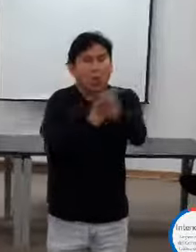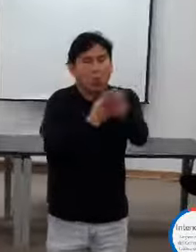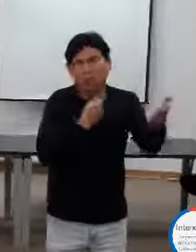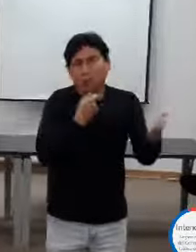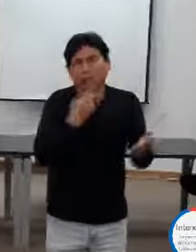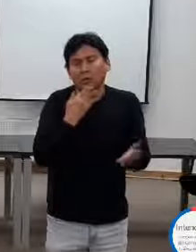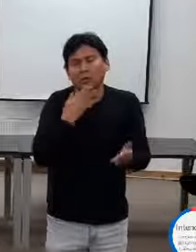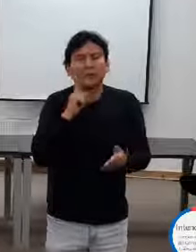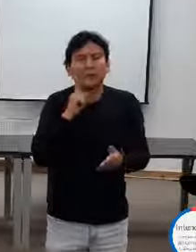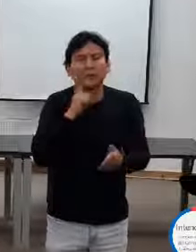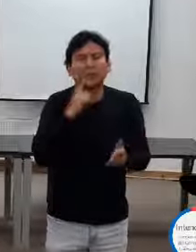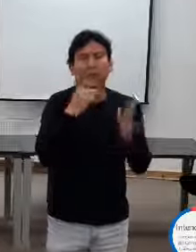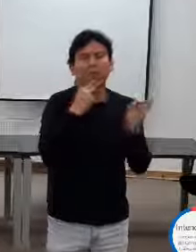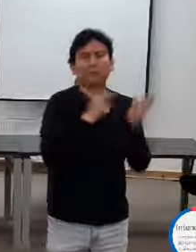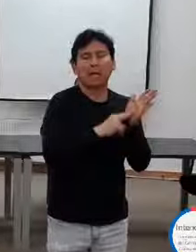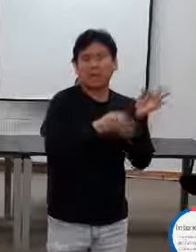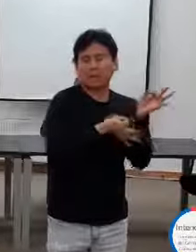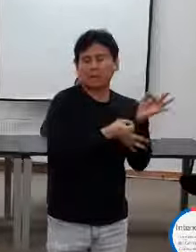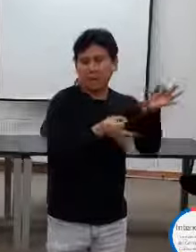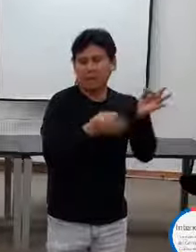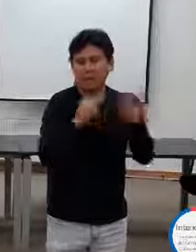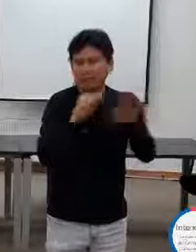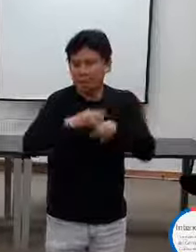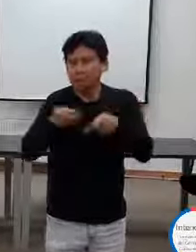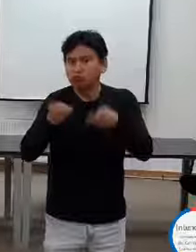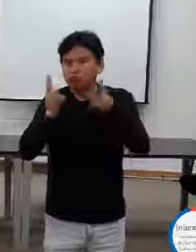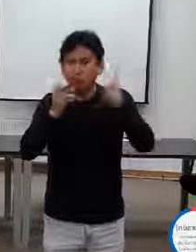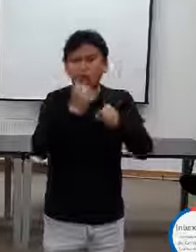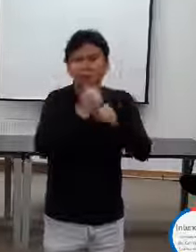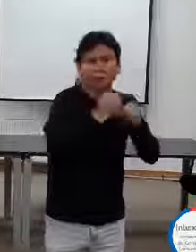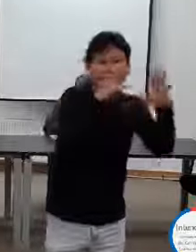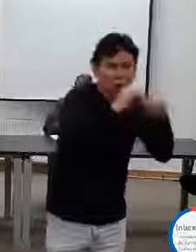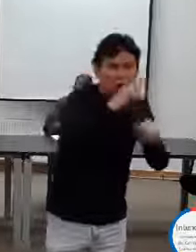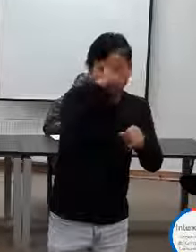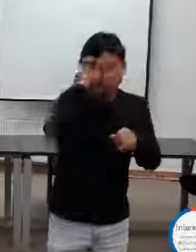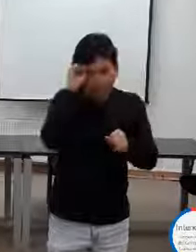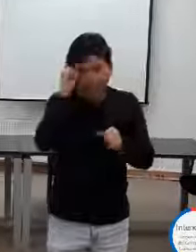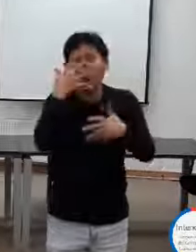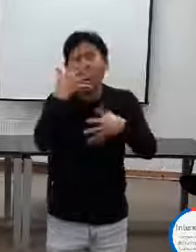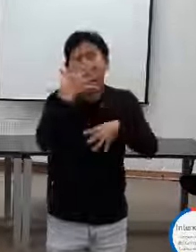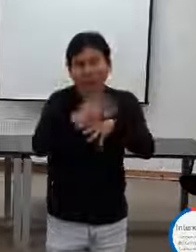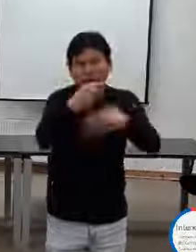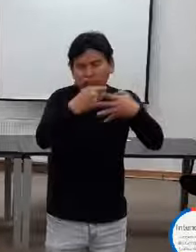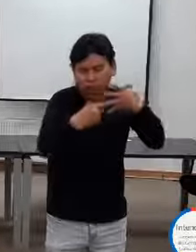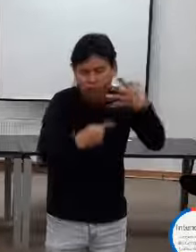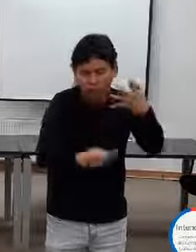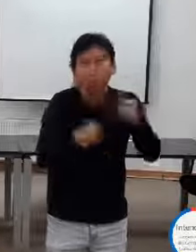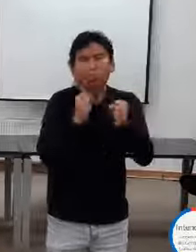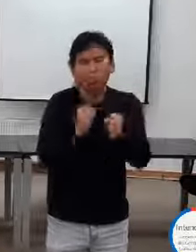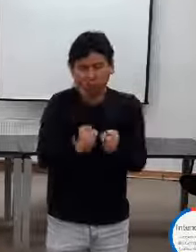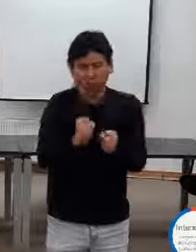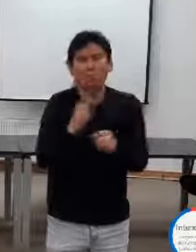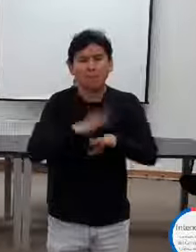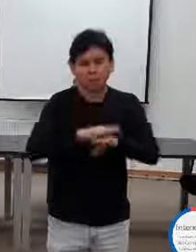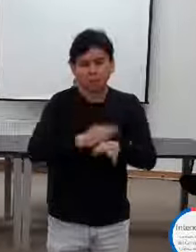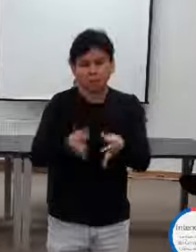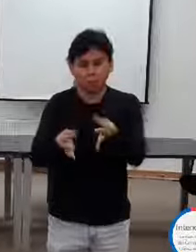la prensa, porque tienen su justificación laboral, o gente que trabaja de noche, o bomberos. Hay un listado importante de personas que tienen salvoconducto.